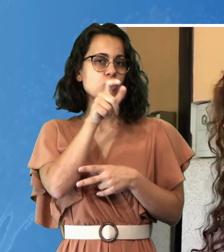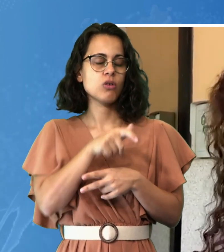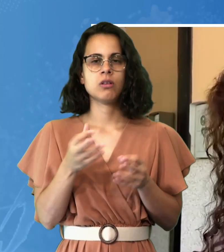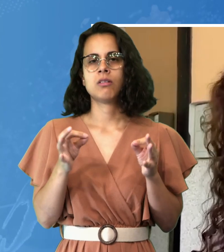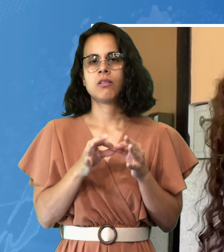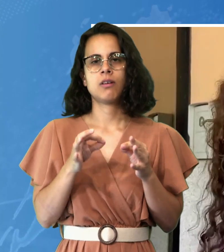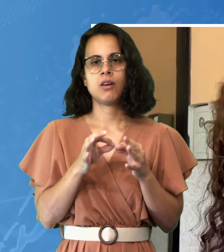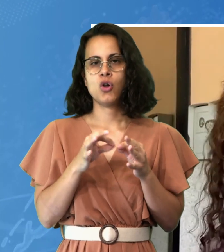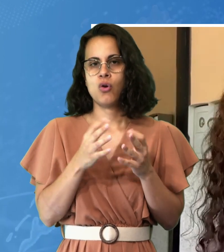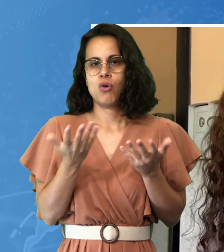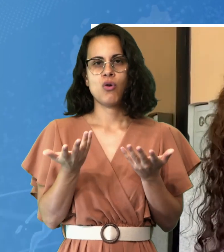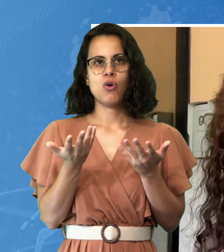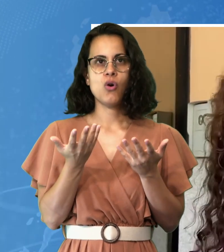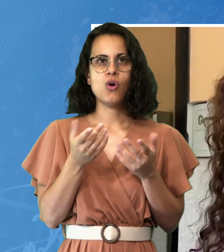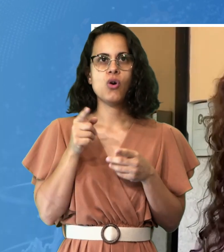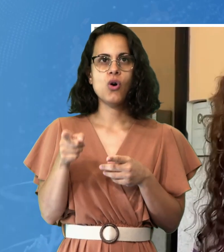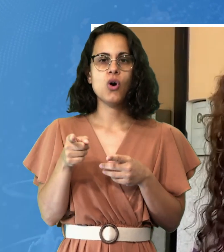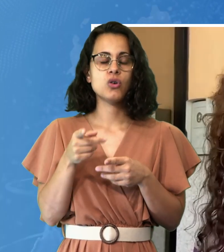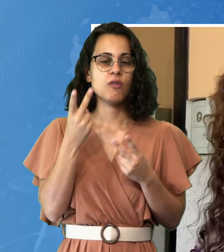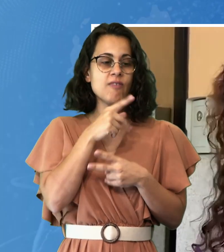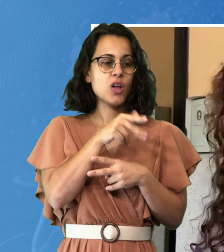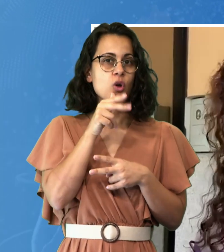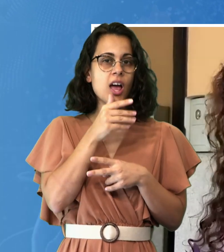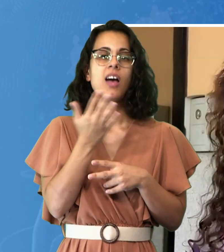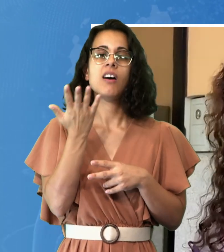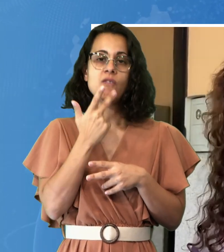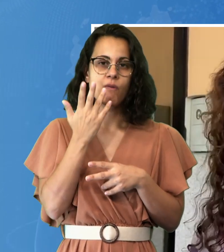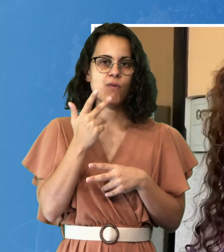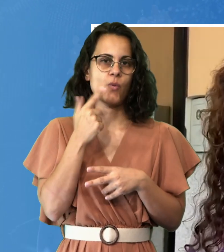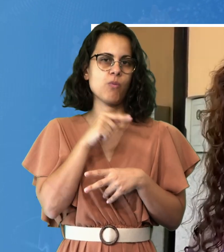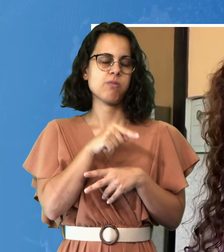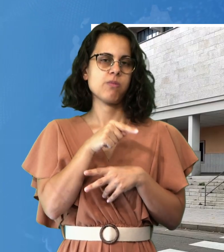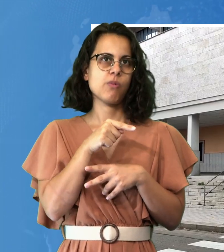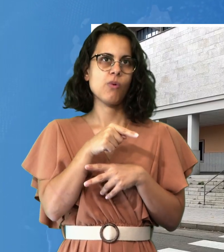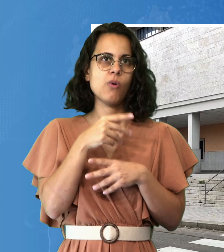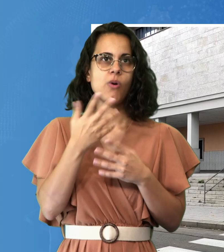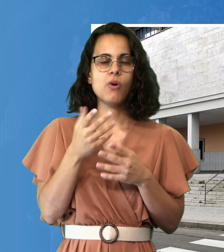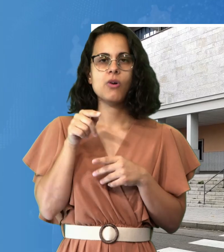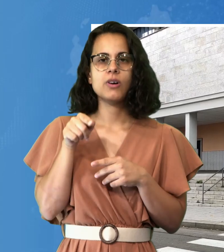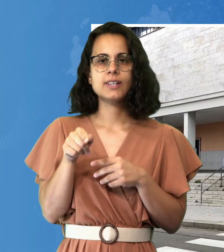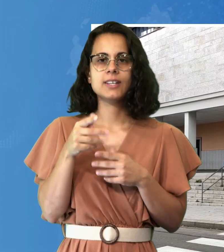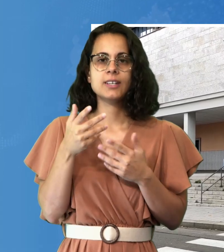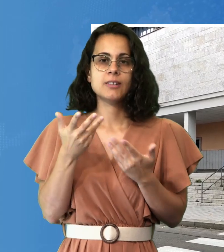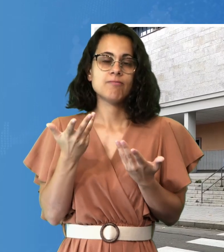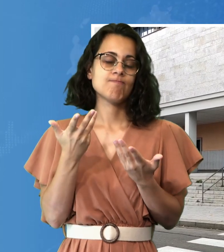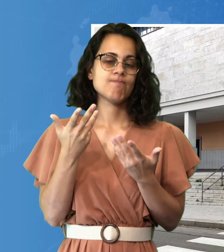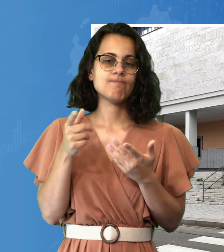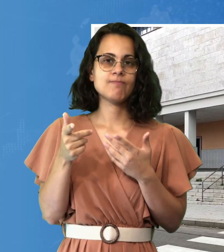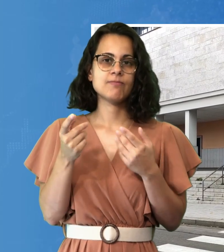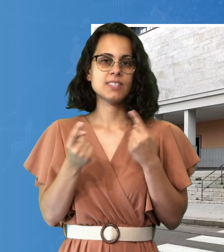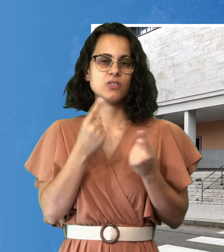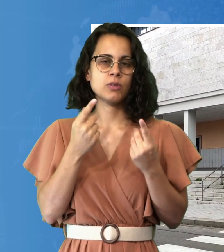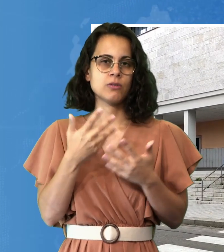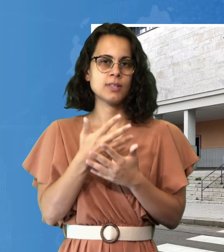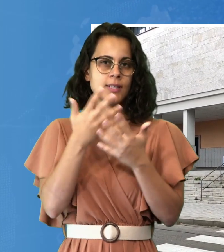stimolato anche con la ragazza stessa, e che è unito non benissimo perché è stato distruggato dall'intervento